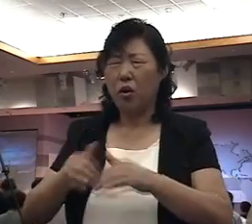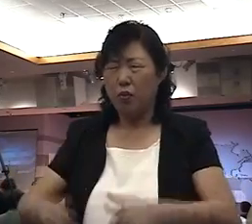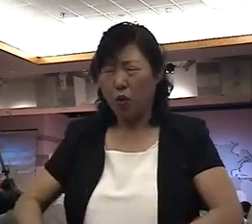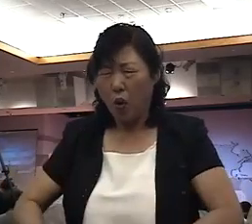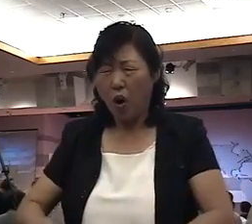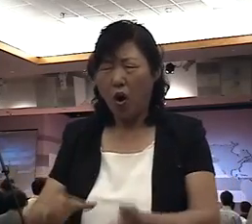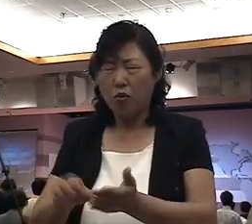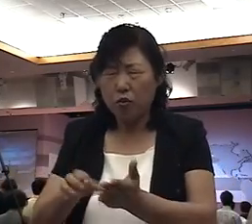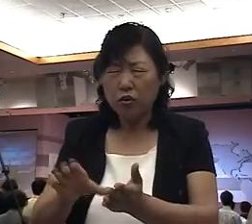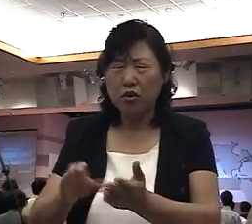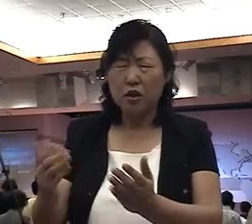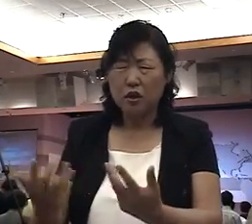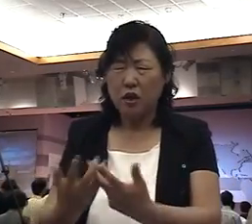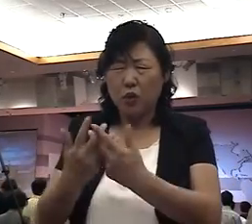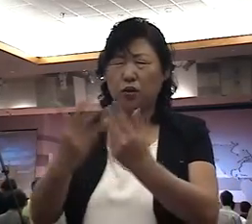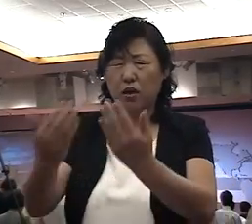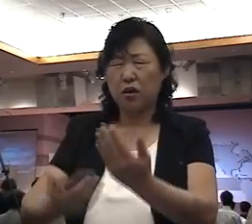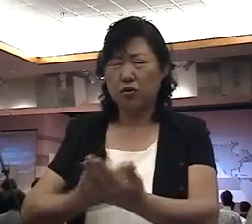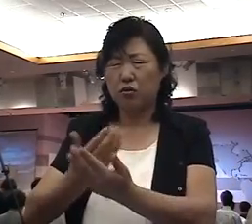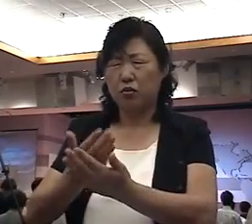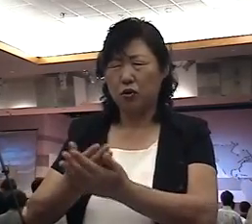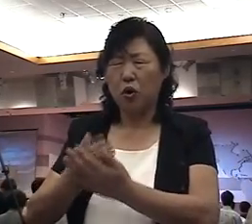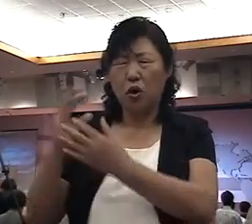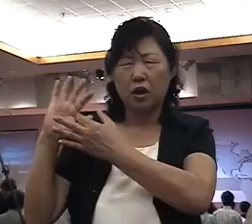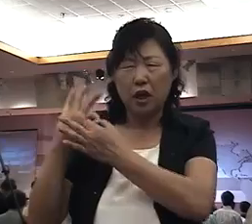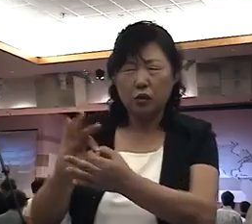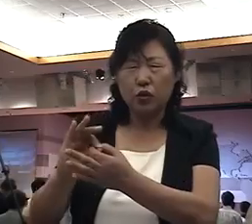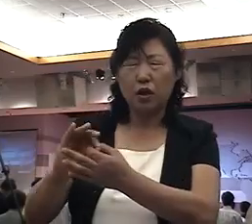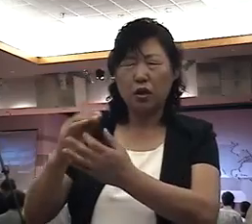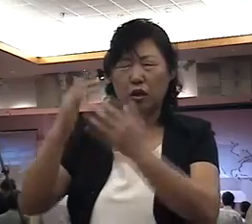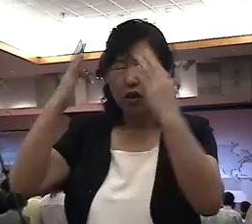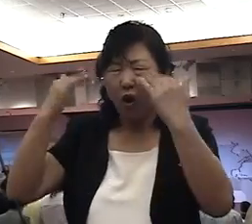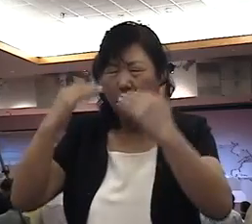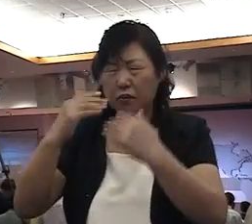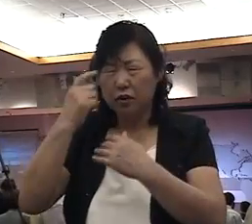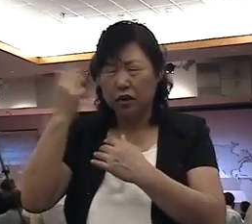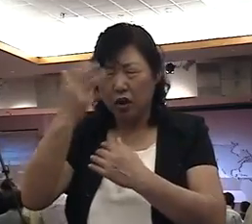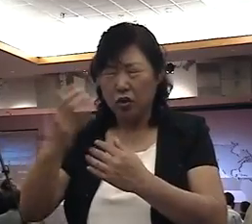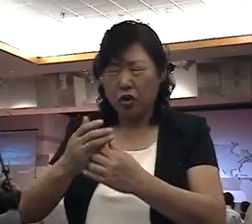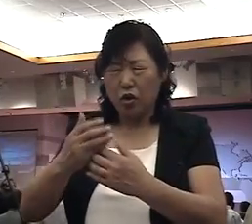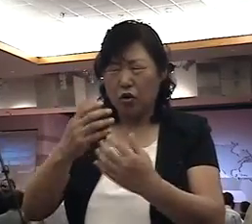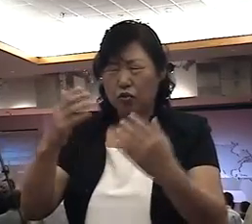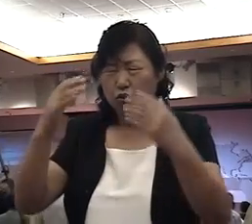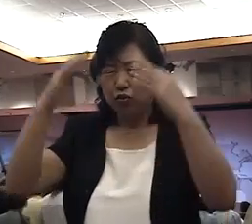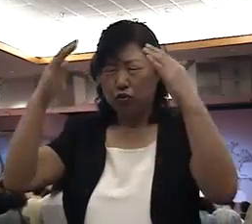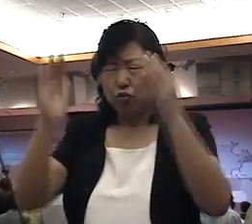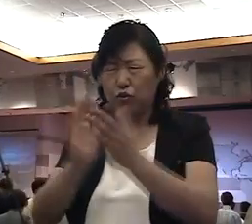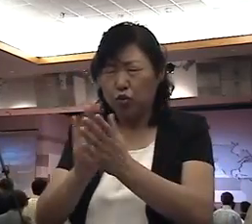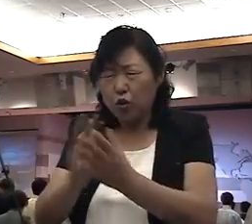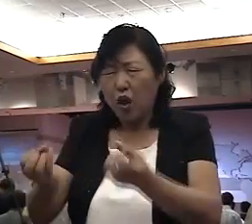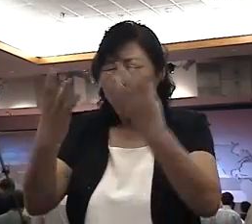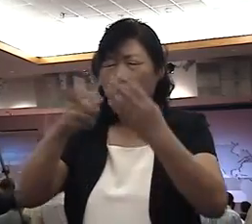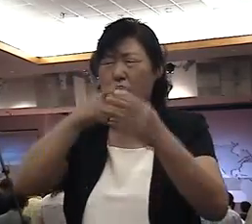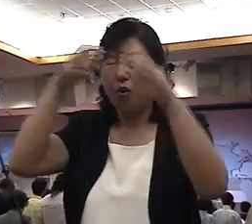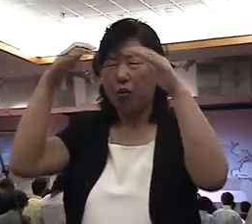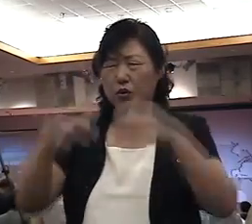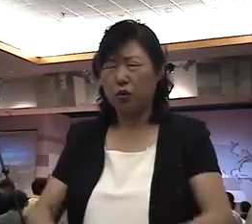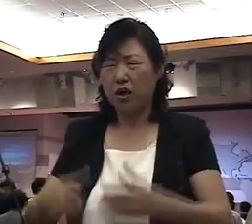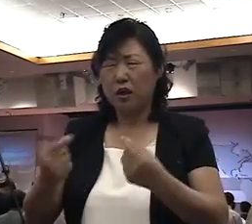채워지게 하옵소서. 아멘. 계속되는 여름 성령 축제 위에 폭포수와 같은 은혜의 담비로 채워주옵소서.